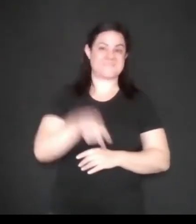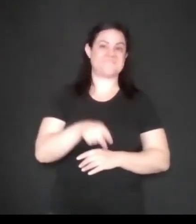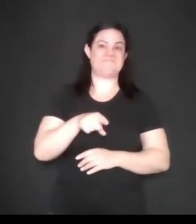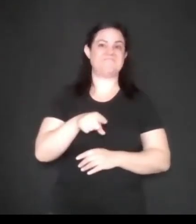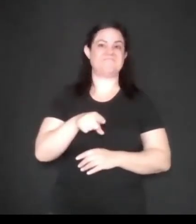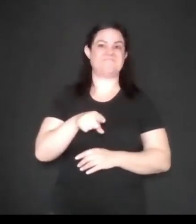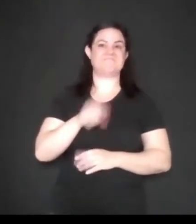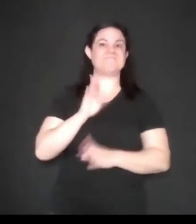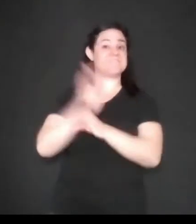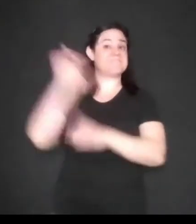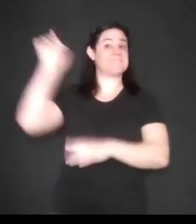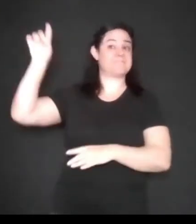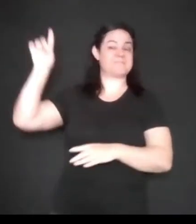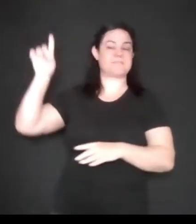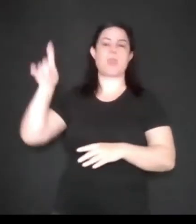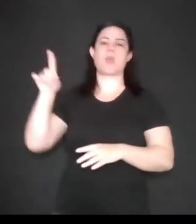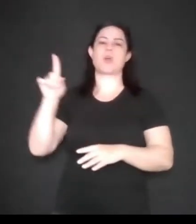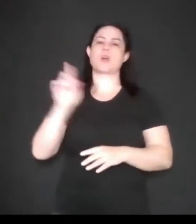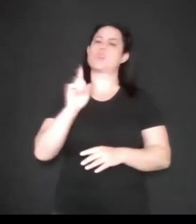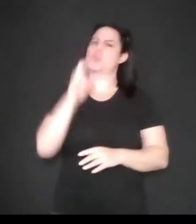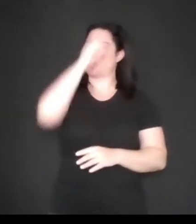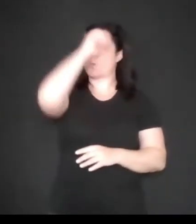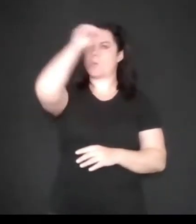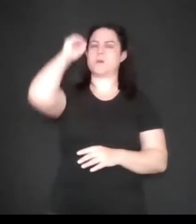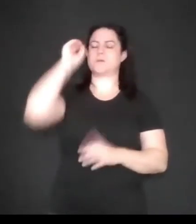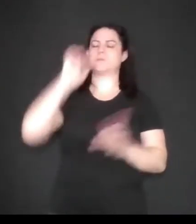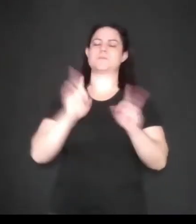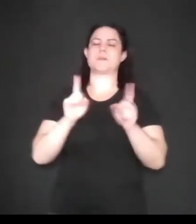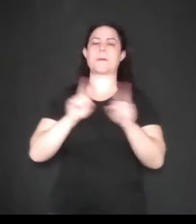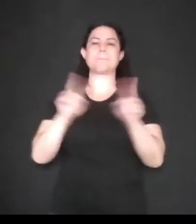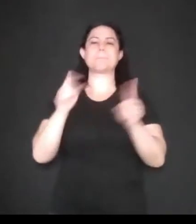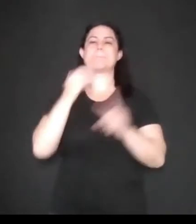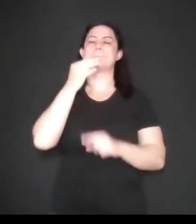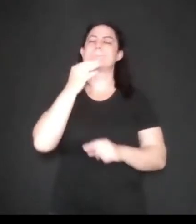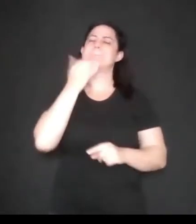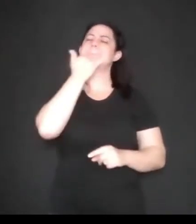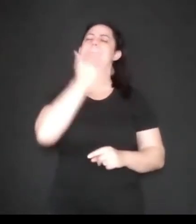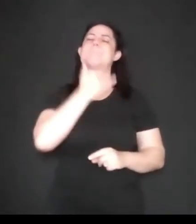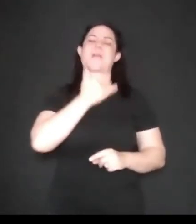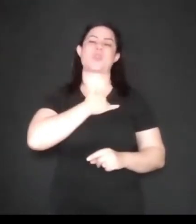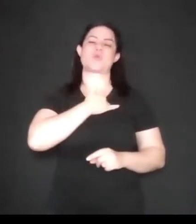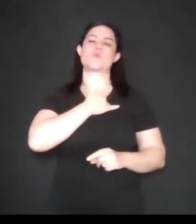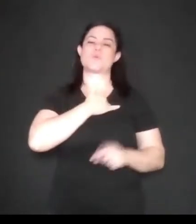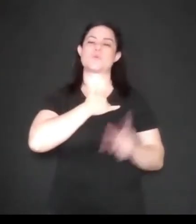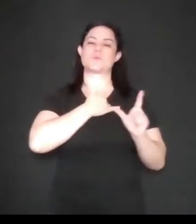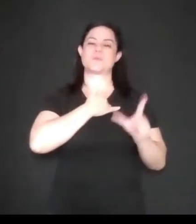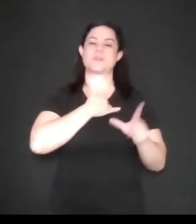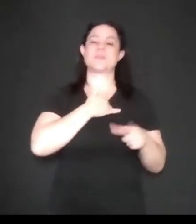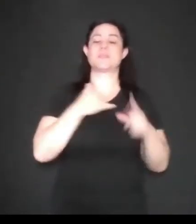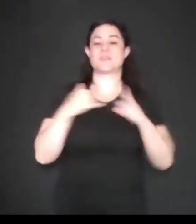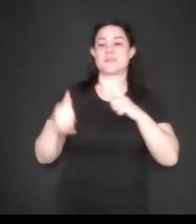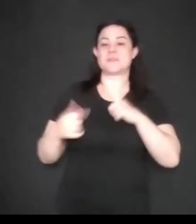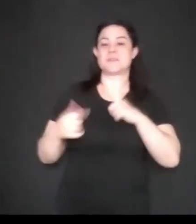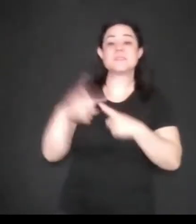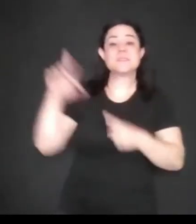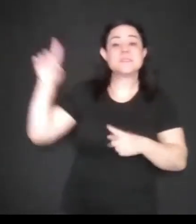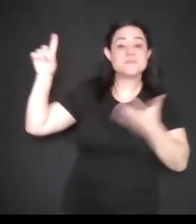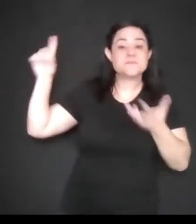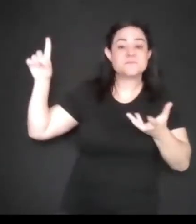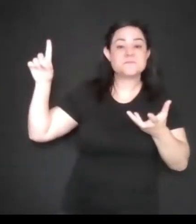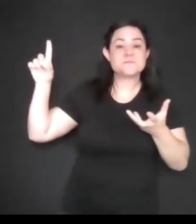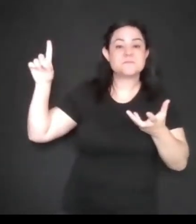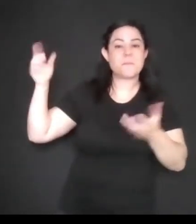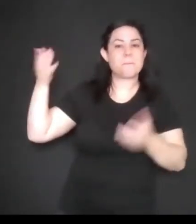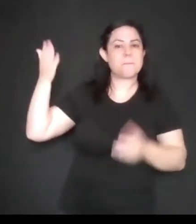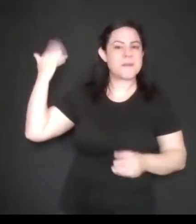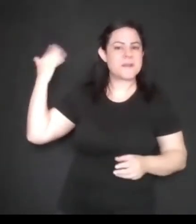somos inocentes, mas fomos perdoados, porque Deus assim desejou. No passado, os animais